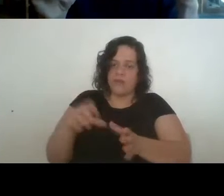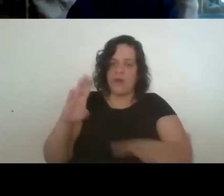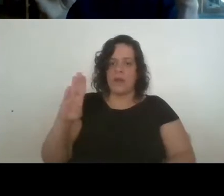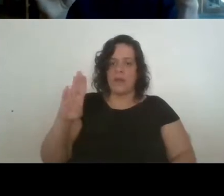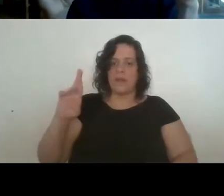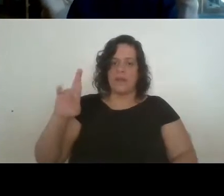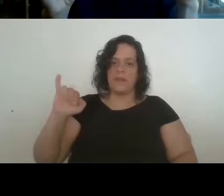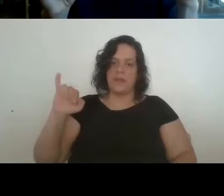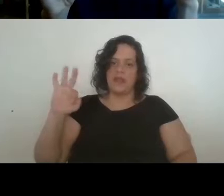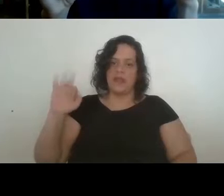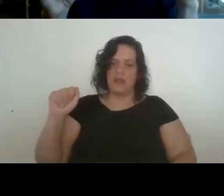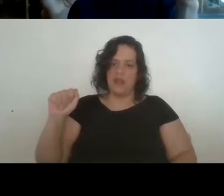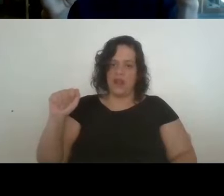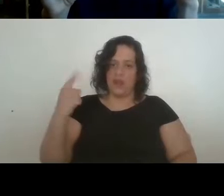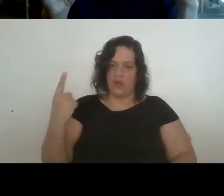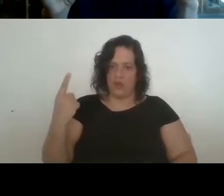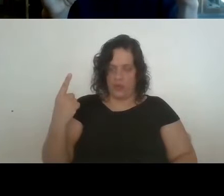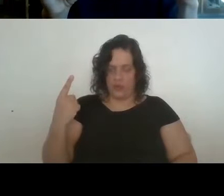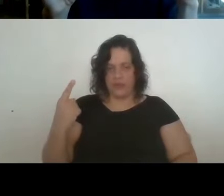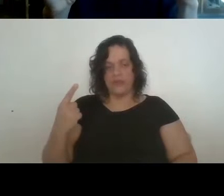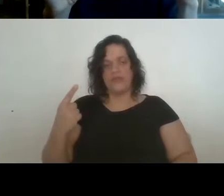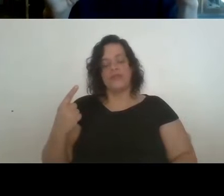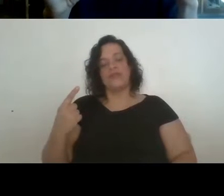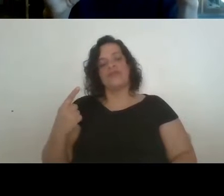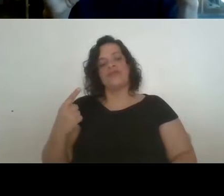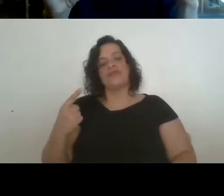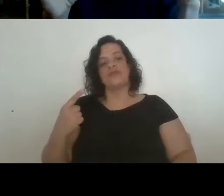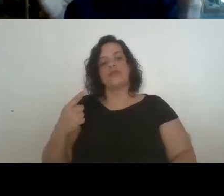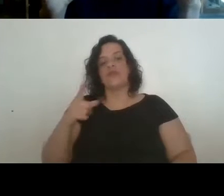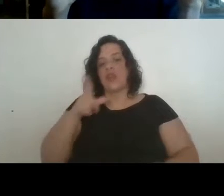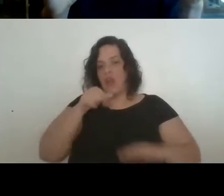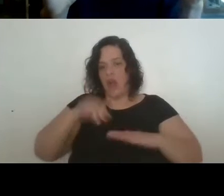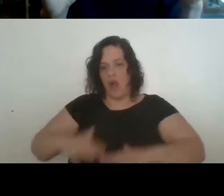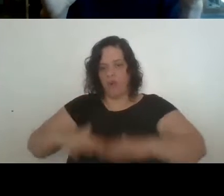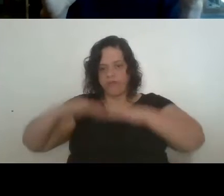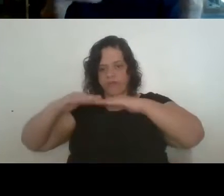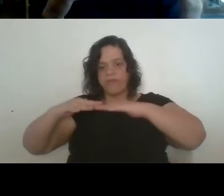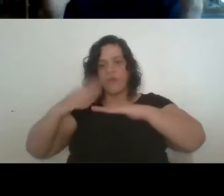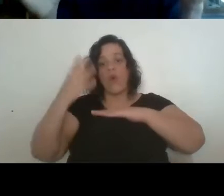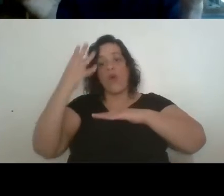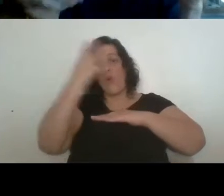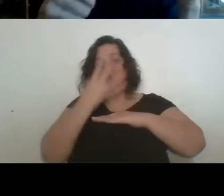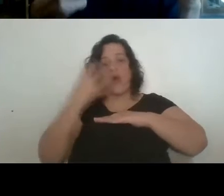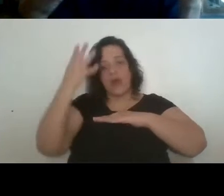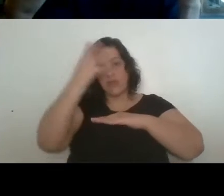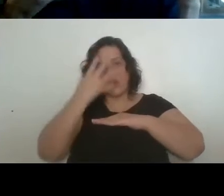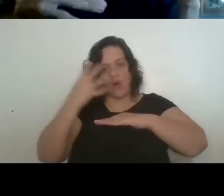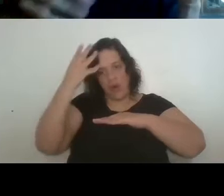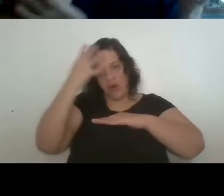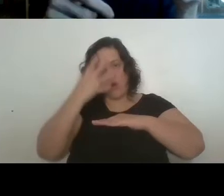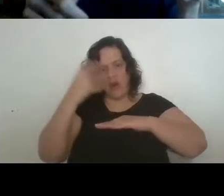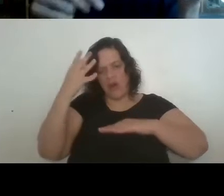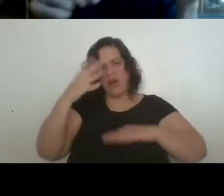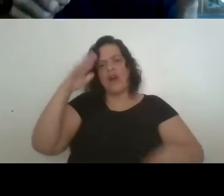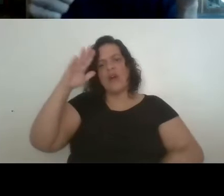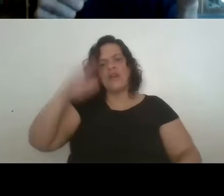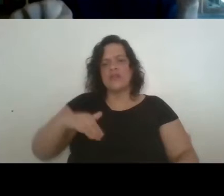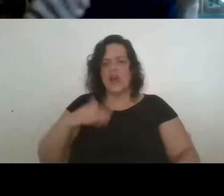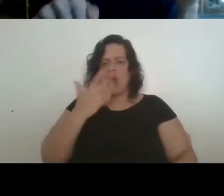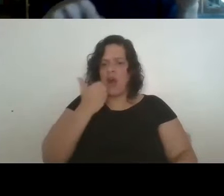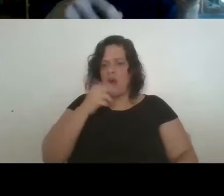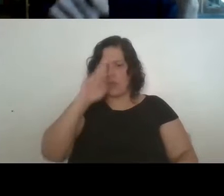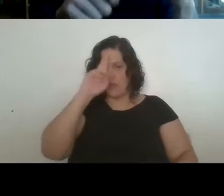No primeiro dia, a gente mantém a cova cheia de água por 4 horas, quer dizer, à tarde, tá? Depois do almoço, você enche aquele